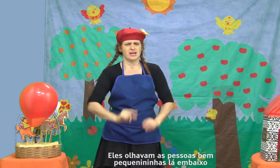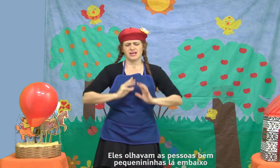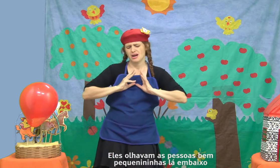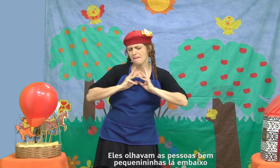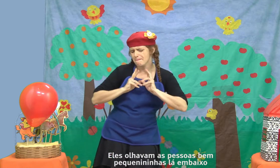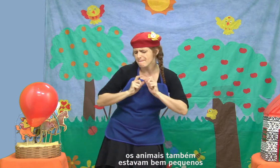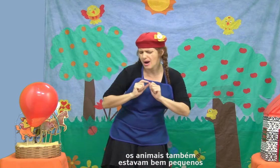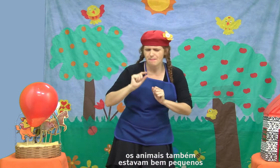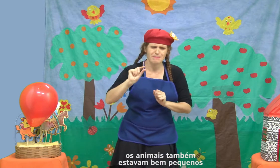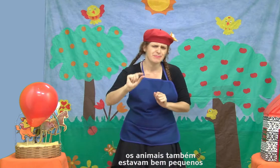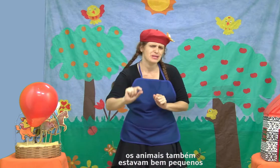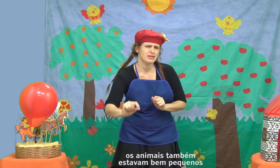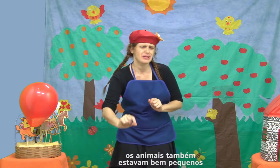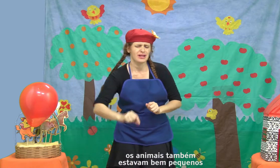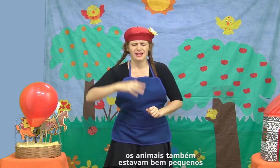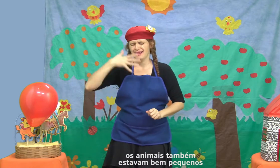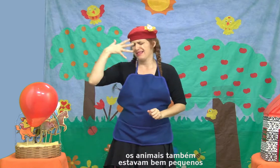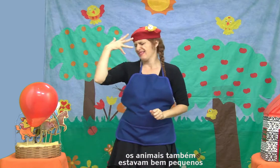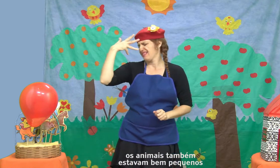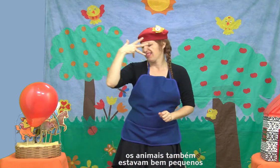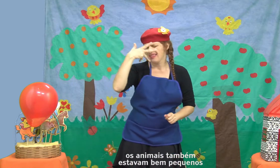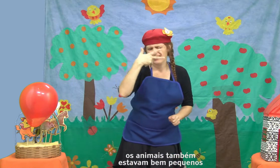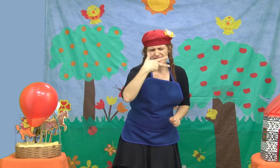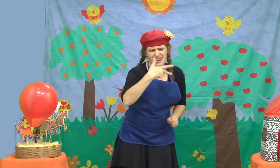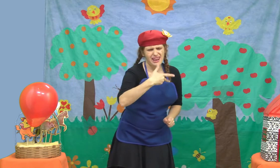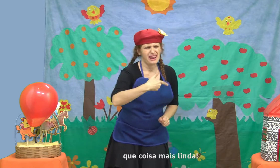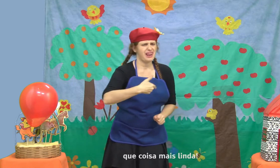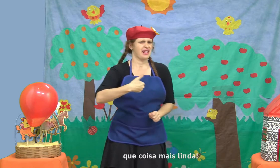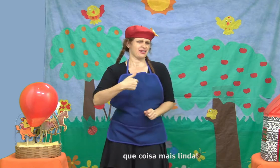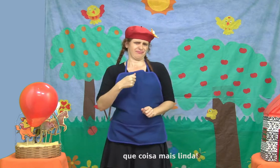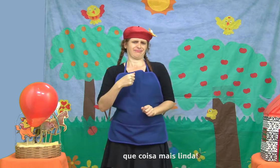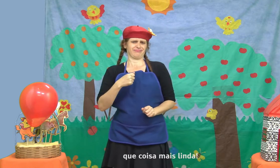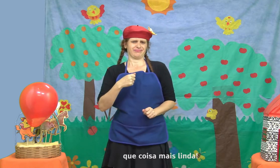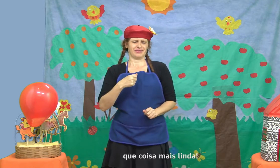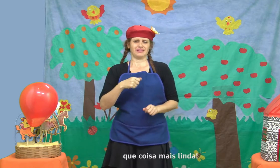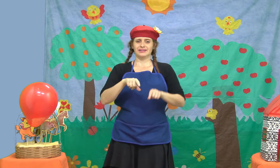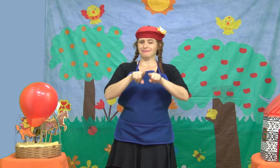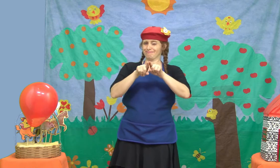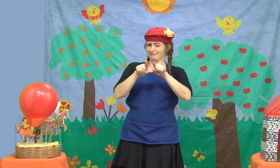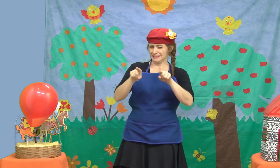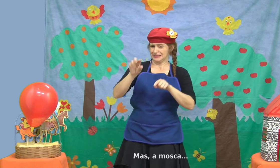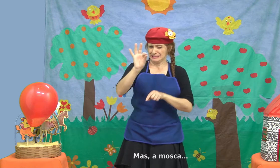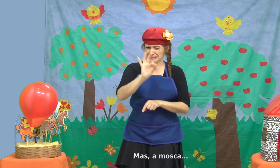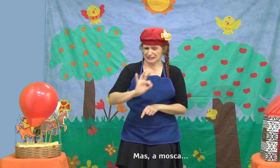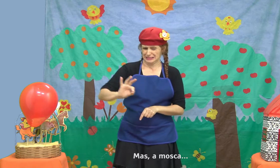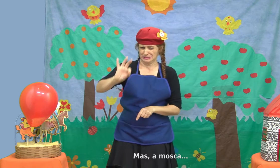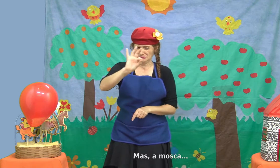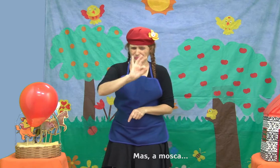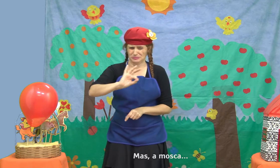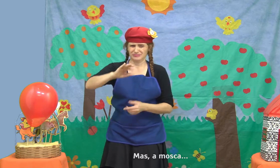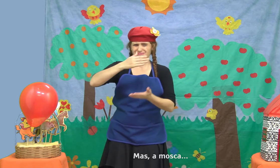embaixo os animais também estava bem pequenos que coisa mais linda mas a mosca